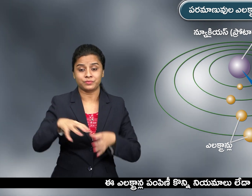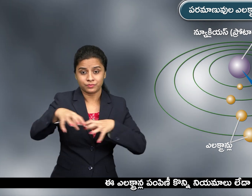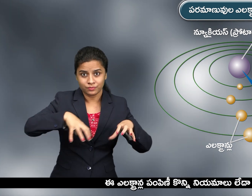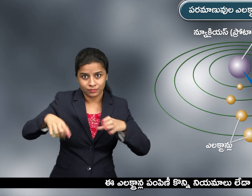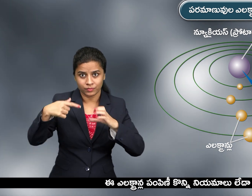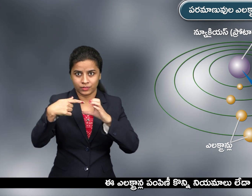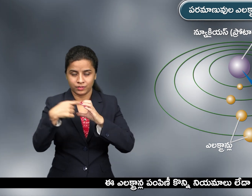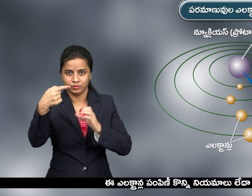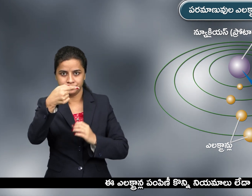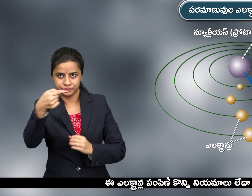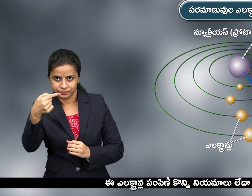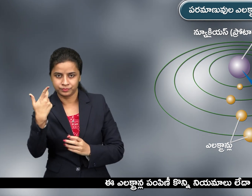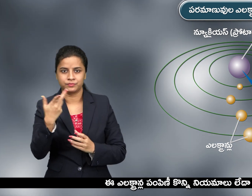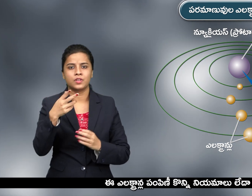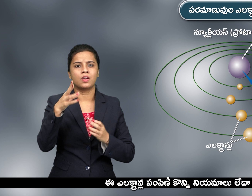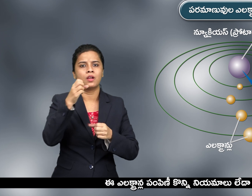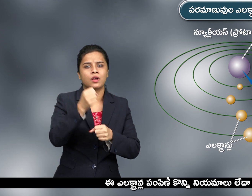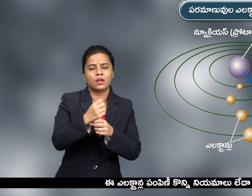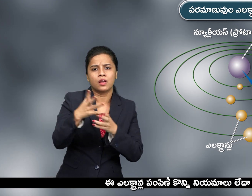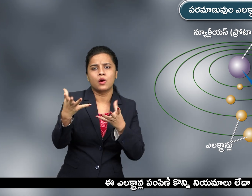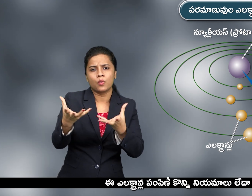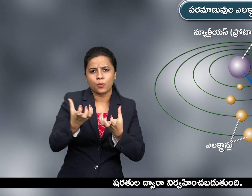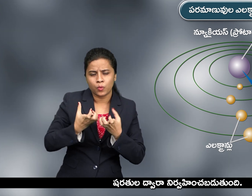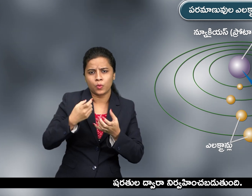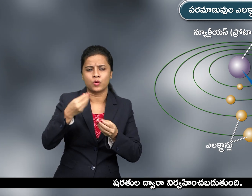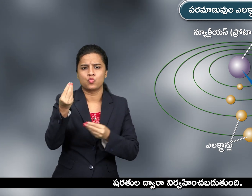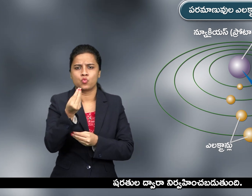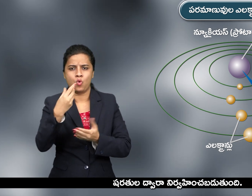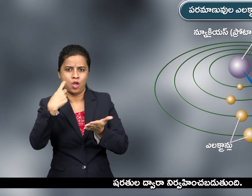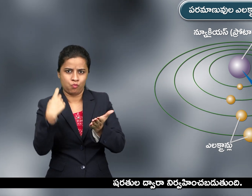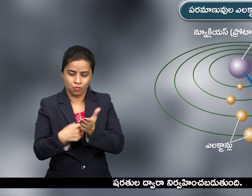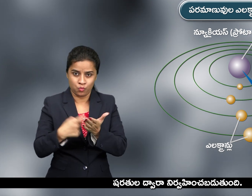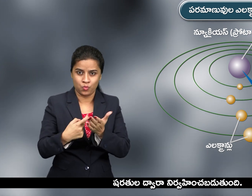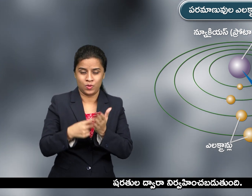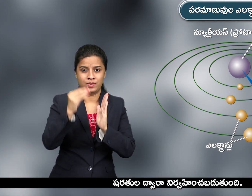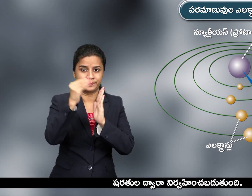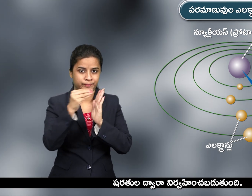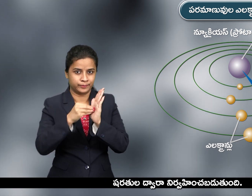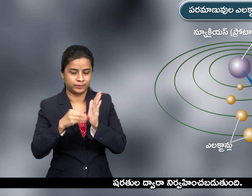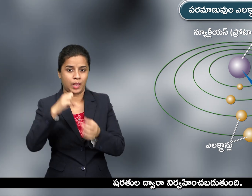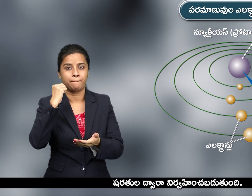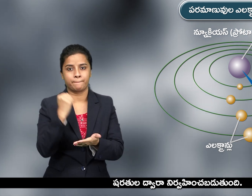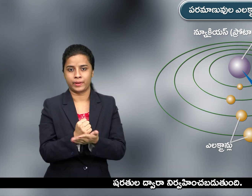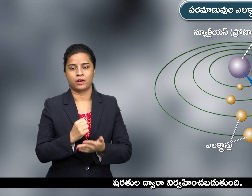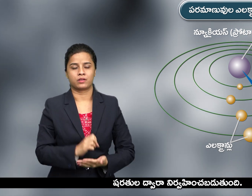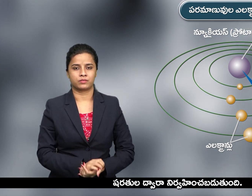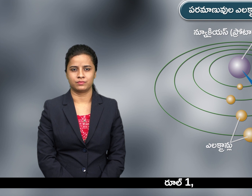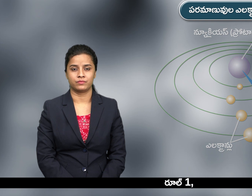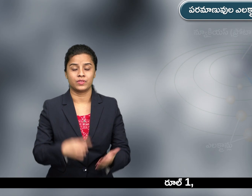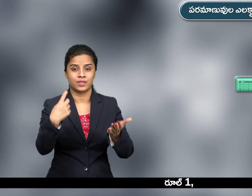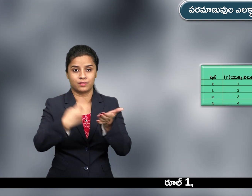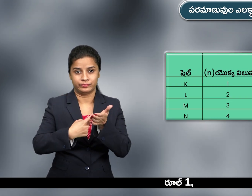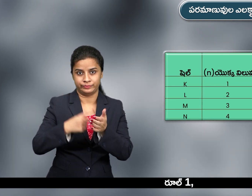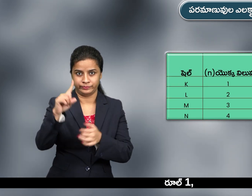ఈ ఎలక్ట్రాన్ల పంపిణీ కొన్ని నియమాలు లేదా షరతుల ద్వారా నిర్వహించబడుతుంది.